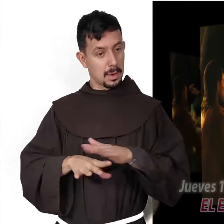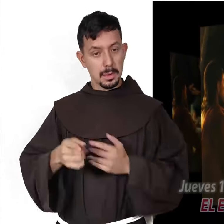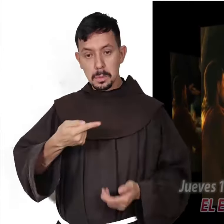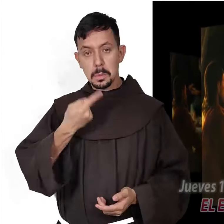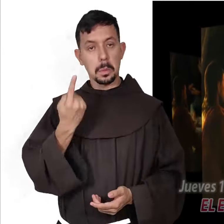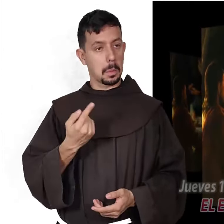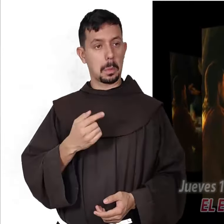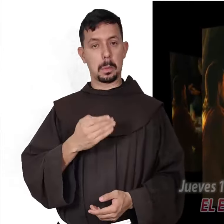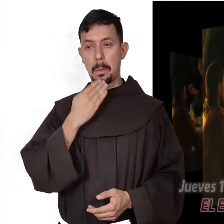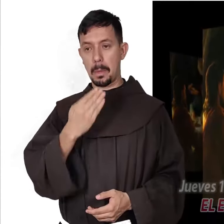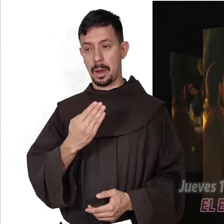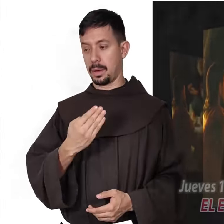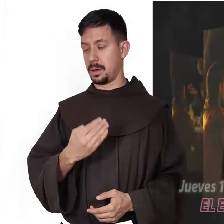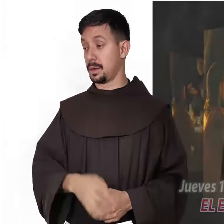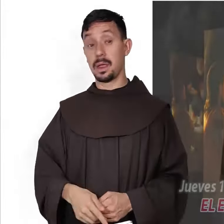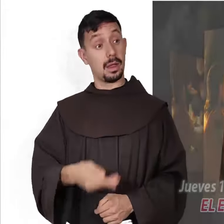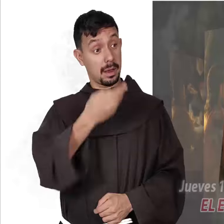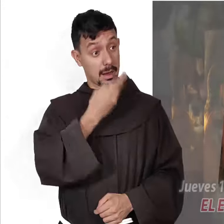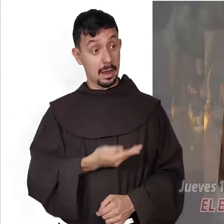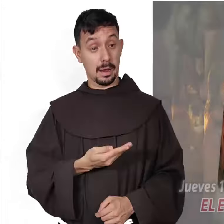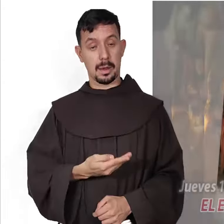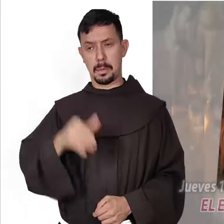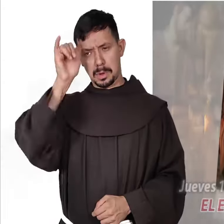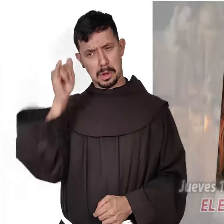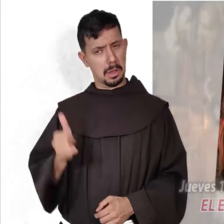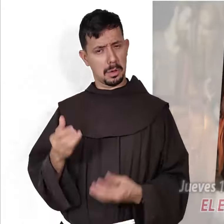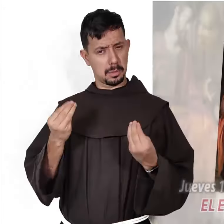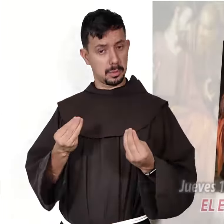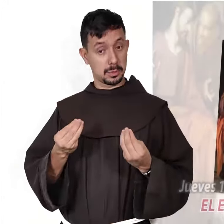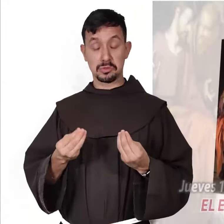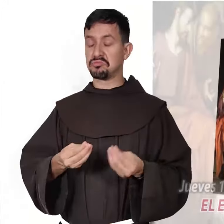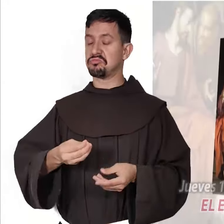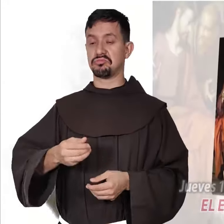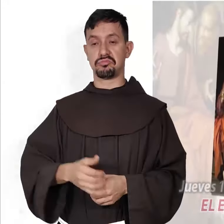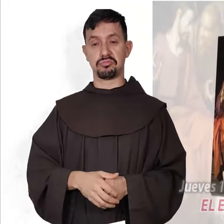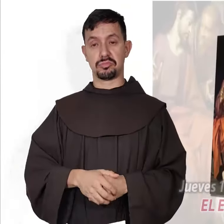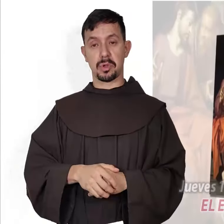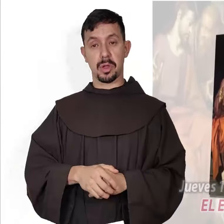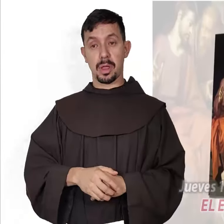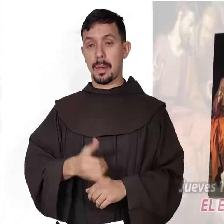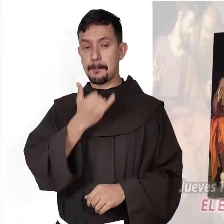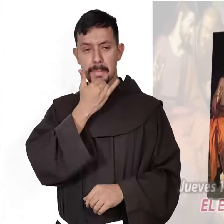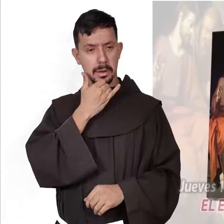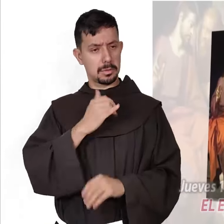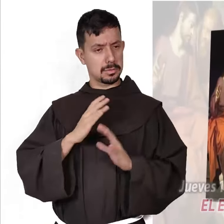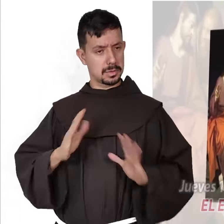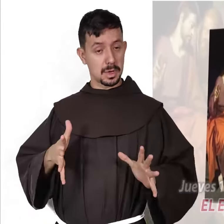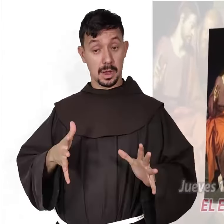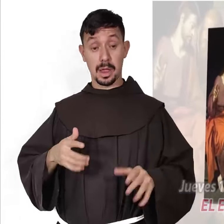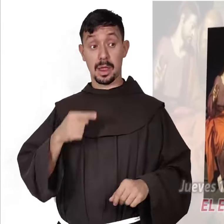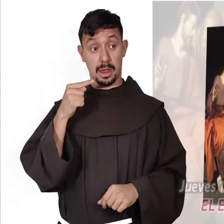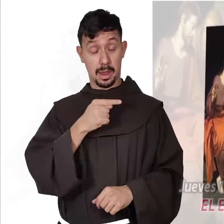me ha ungido los pies con perfume. Por lo cual yo te digo, sus pecados, que son muchos, le han